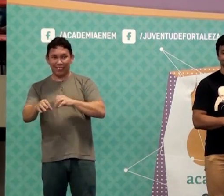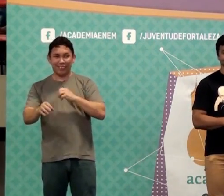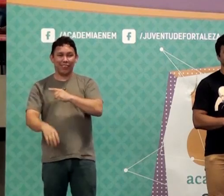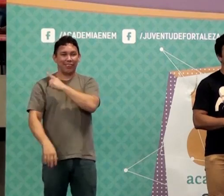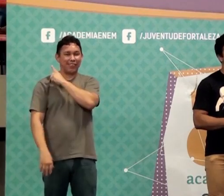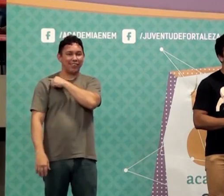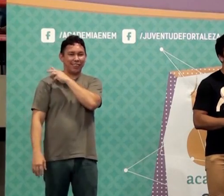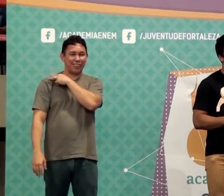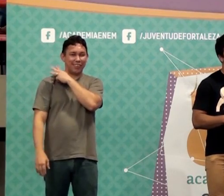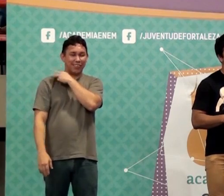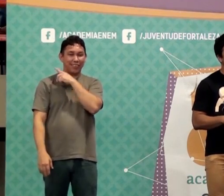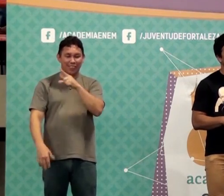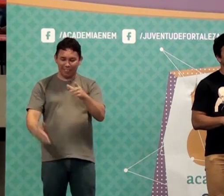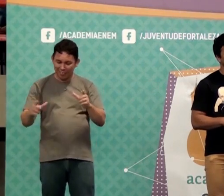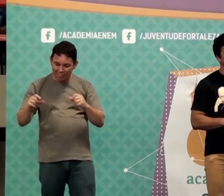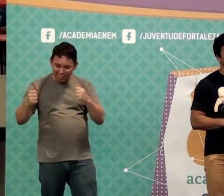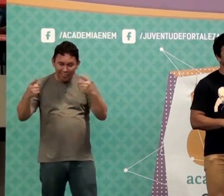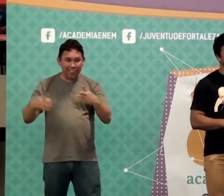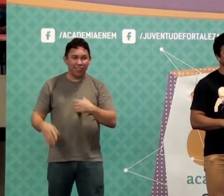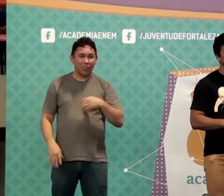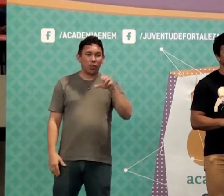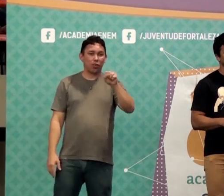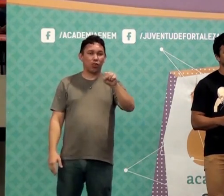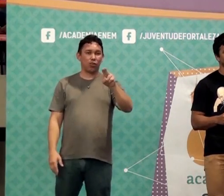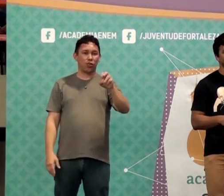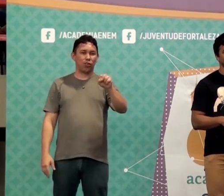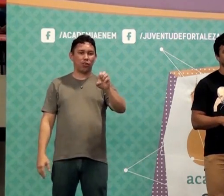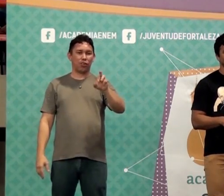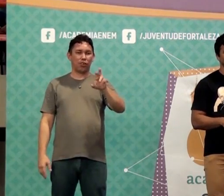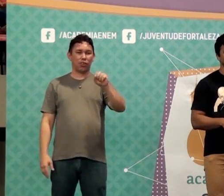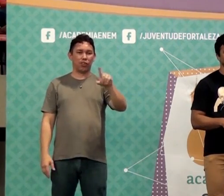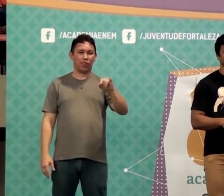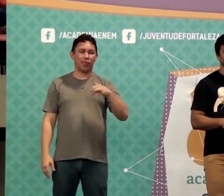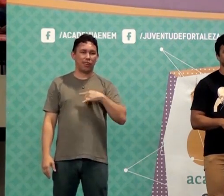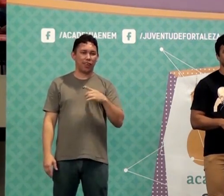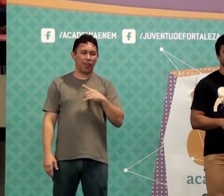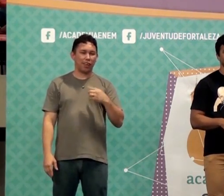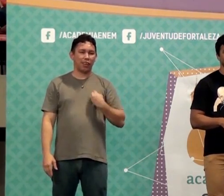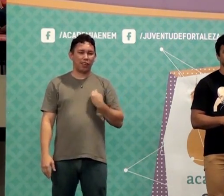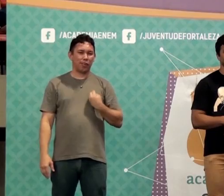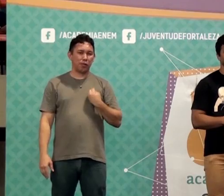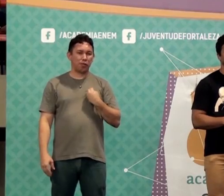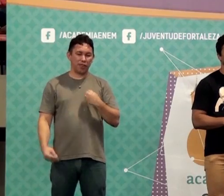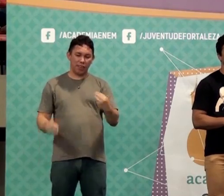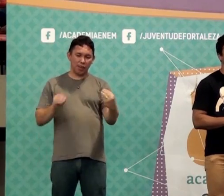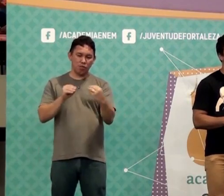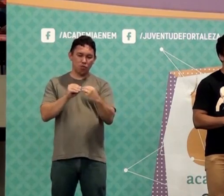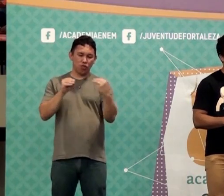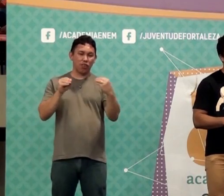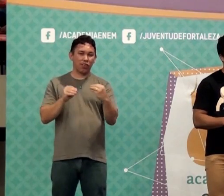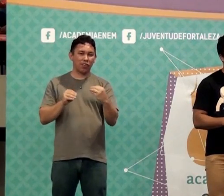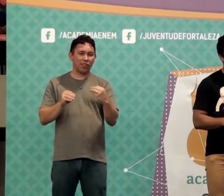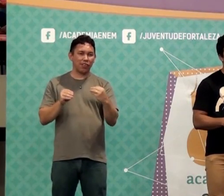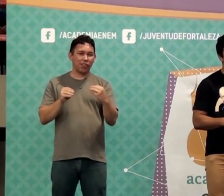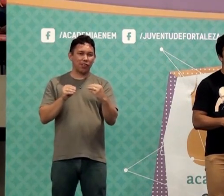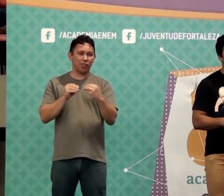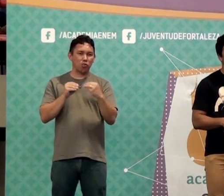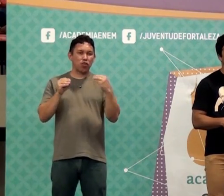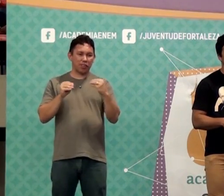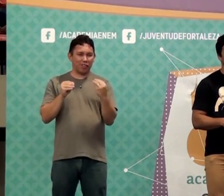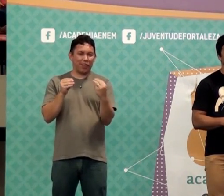um juramento para ele, ele repete. E aí essa cerimônia se encerra com um